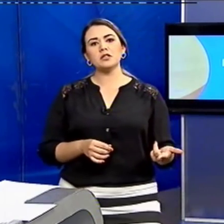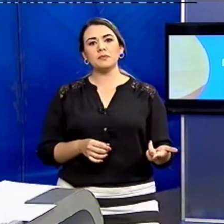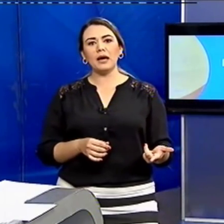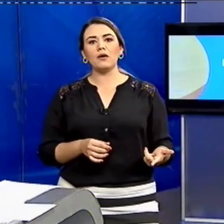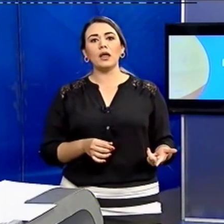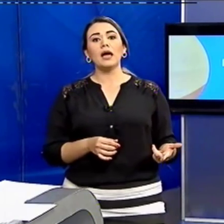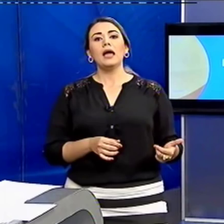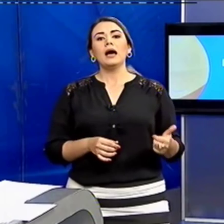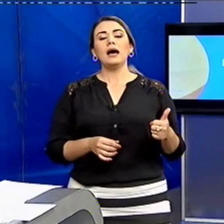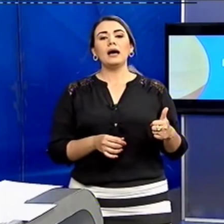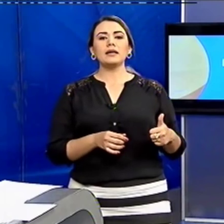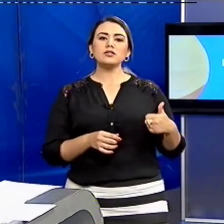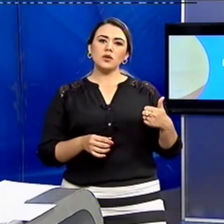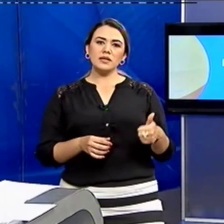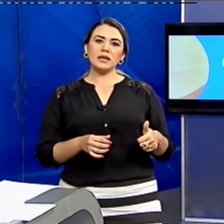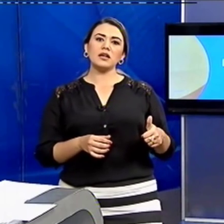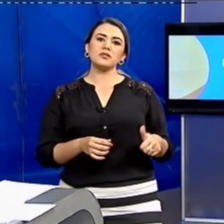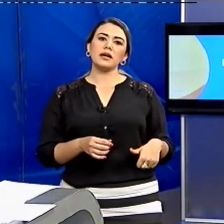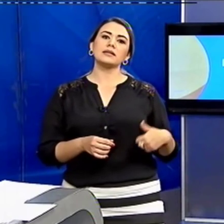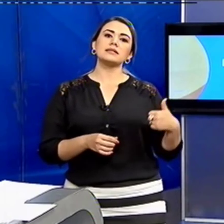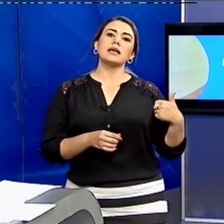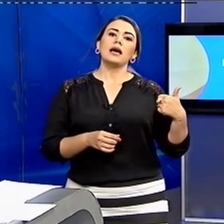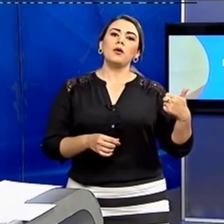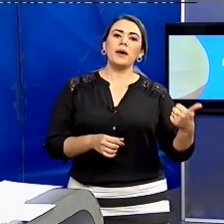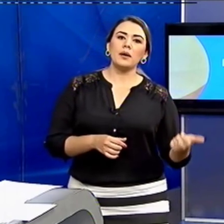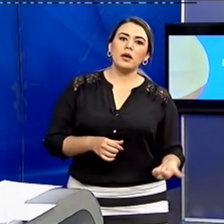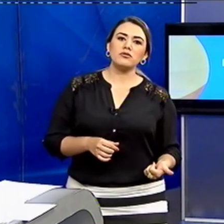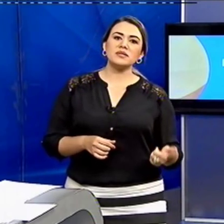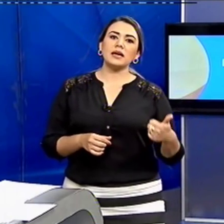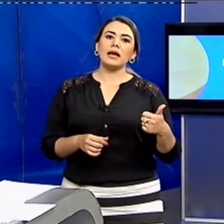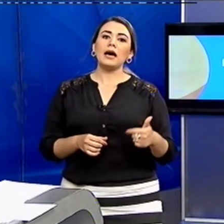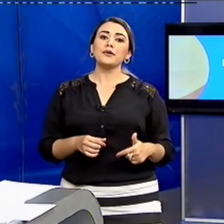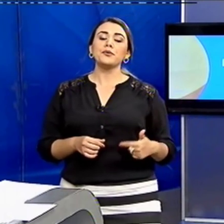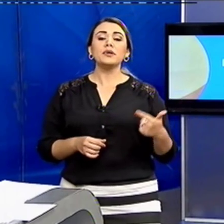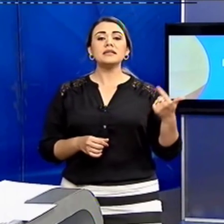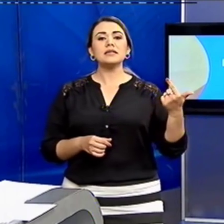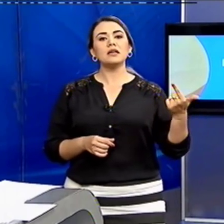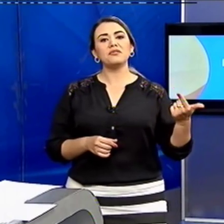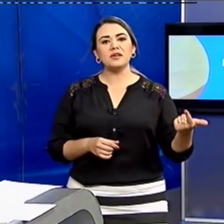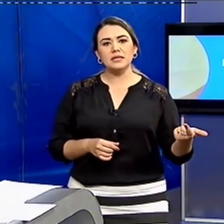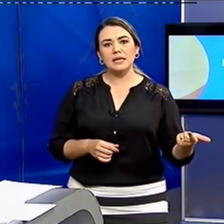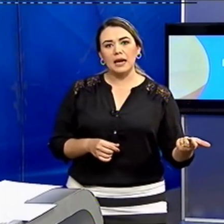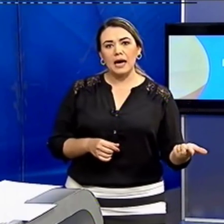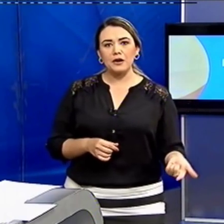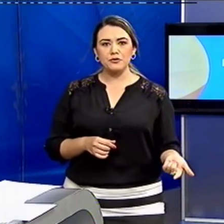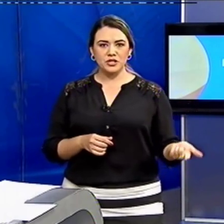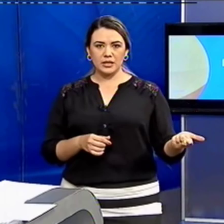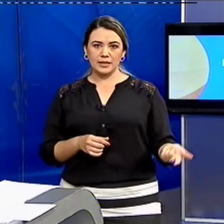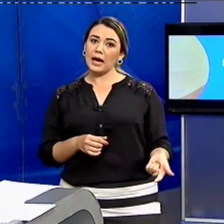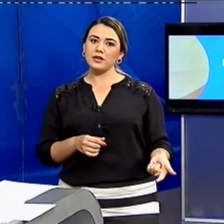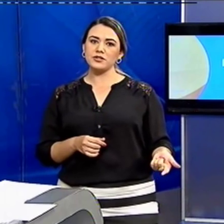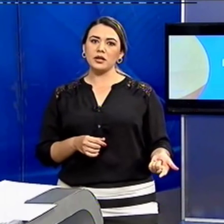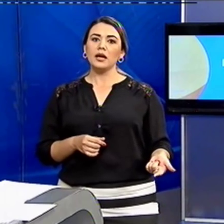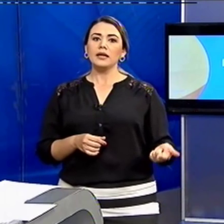próxima aula, questões relacionadas ao pagamento do salário, o que significa salário-utilidade,